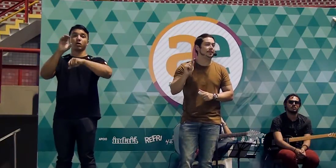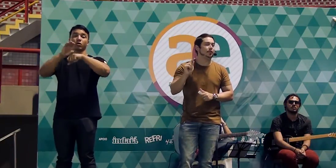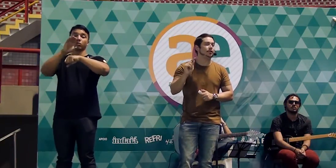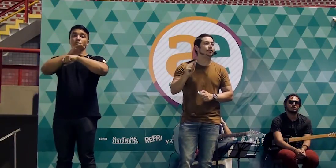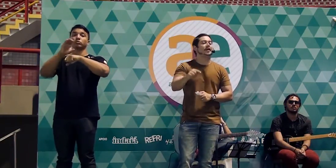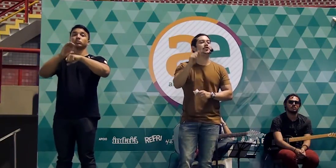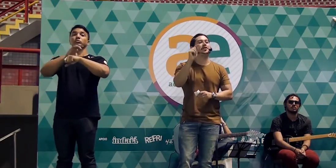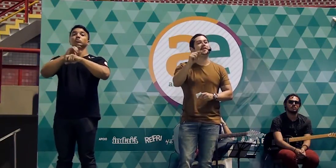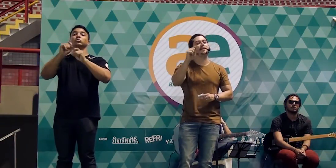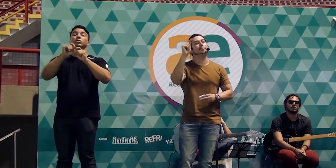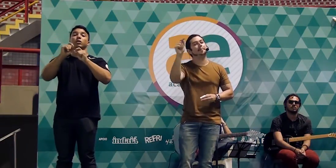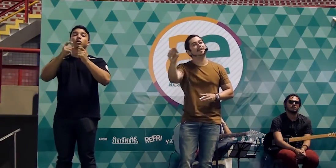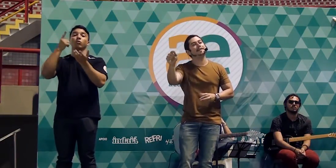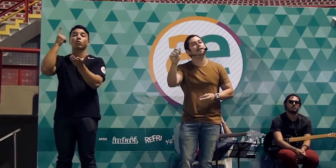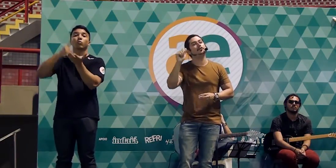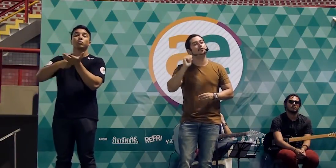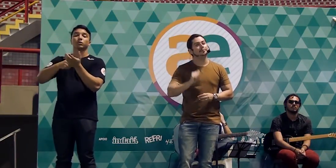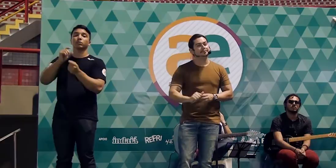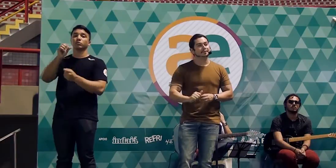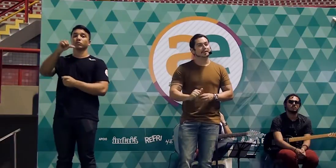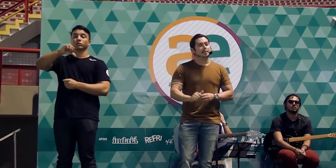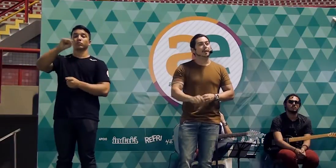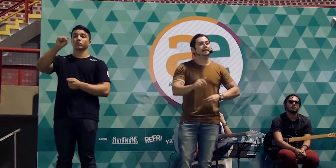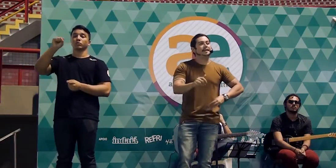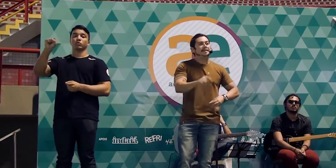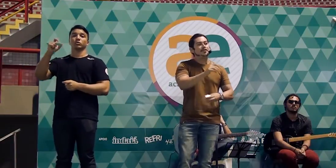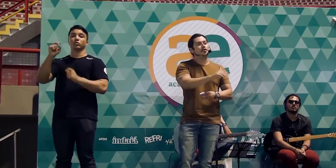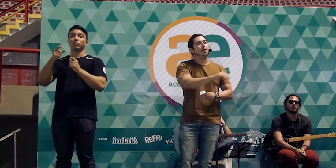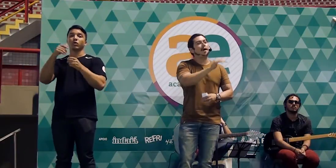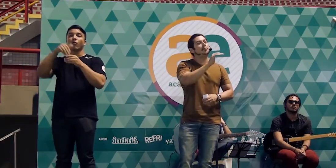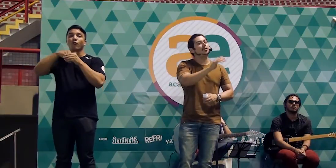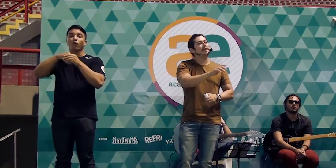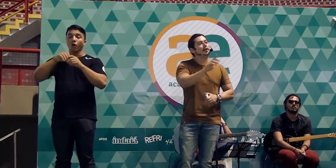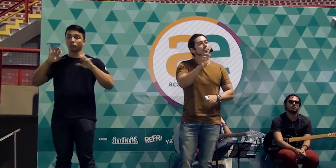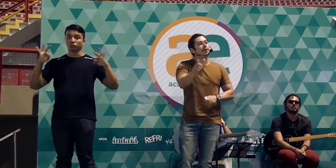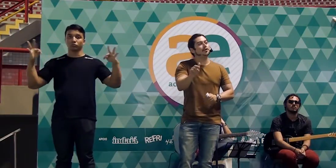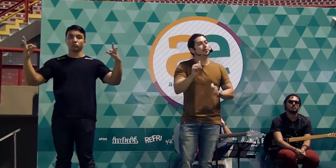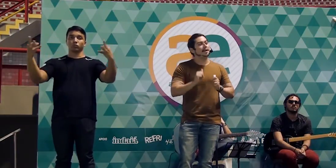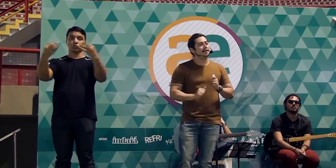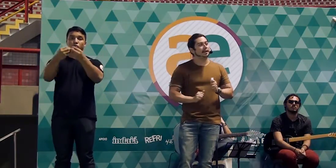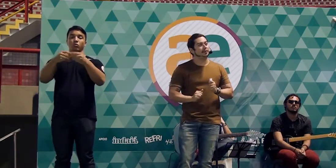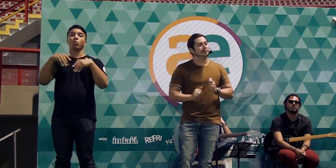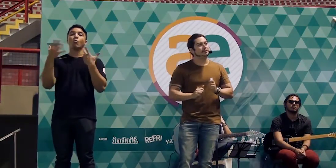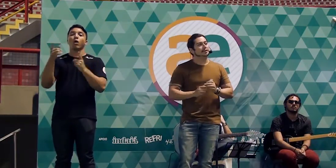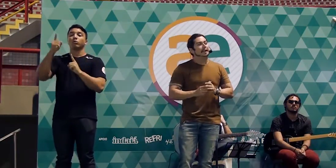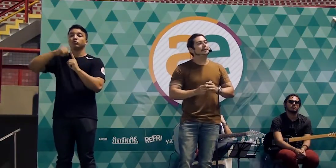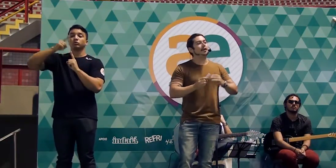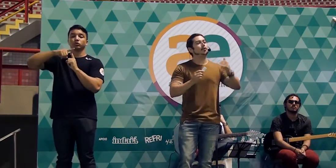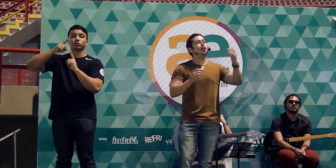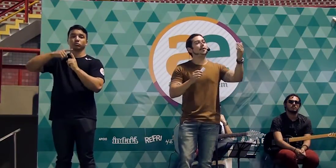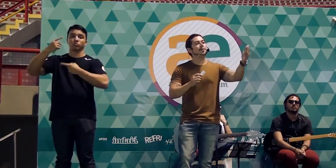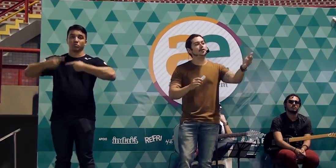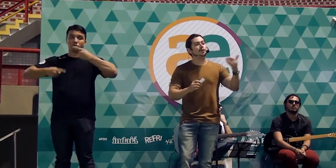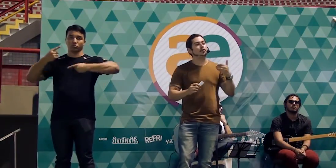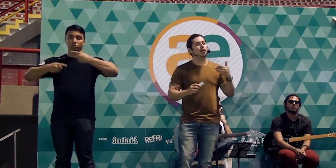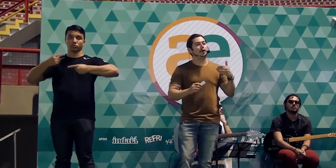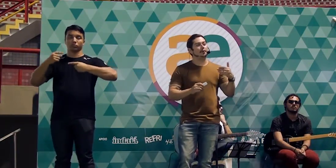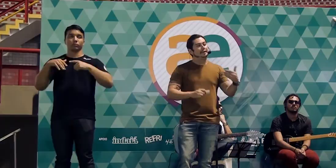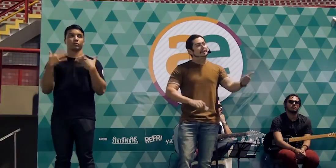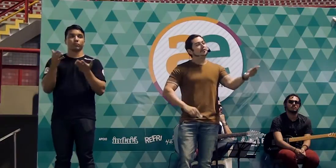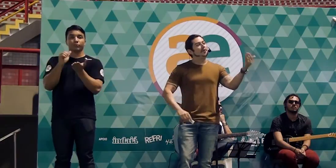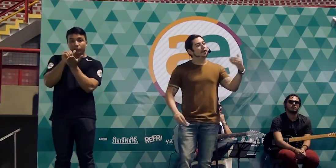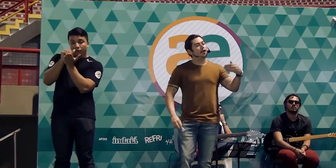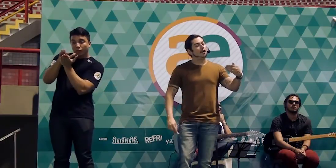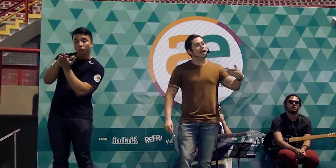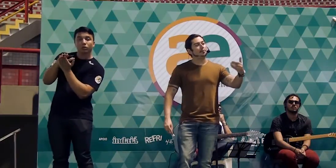Constituição de 88 que a gente ia fazer um plebiscito para decidir qual era o modelo político brasileiro. Então, com o impeachment do